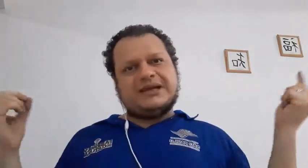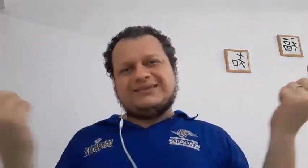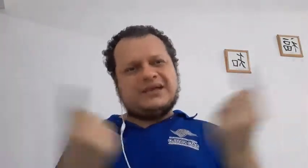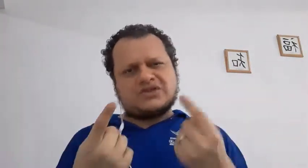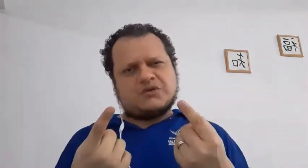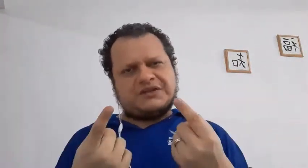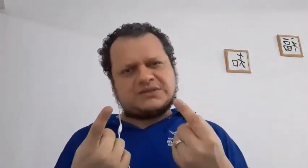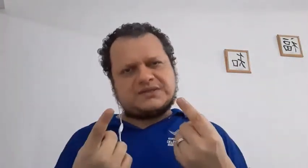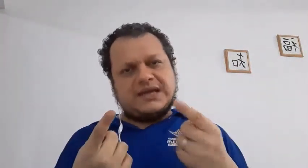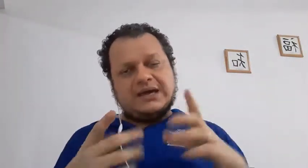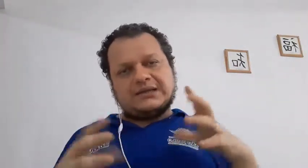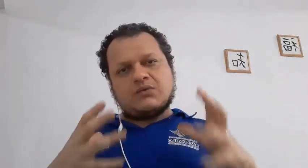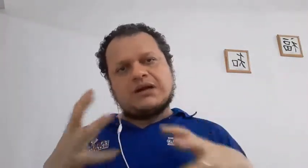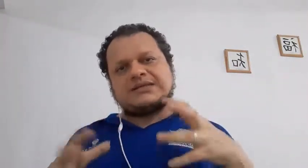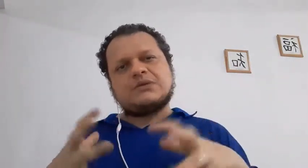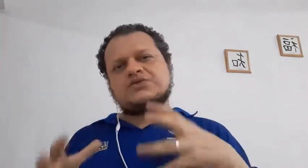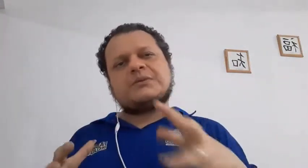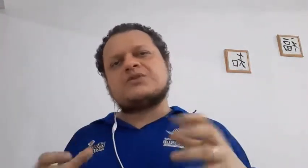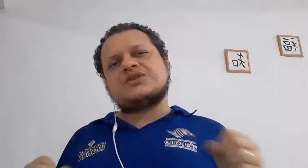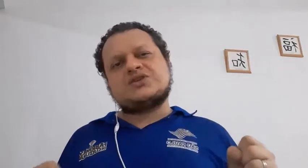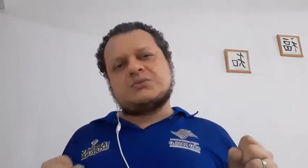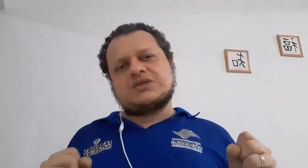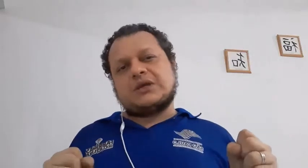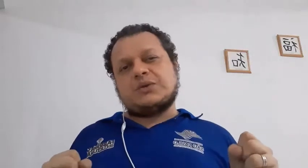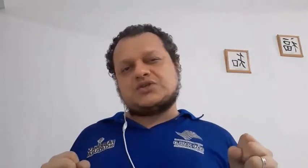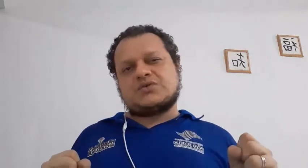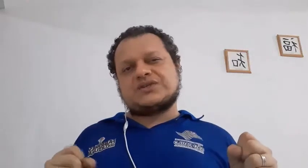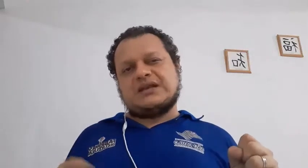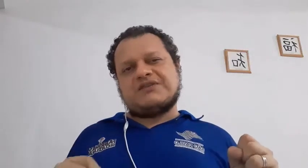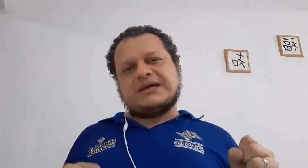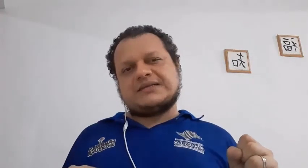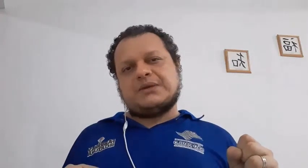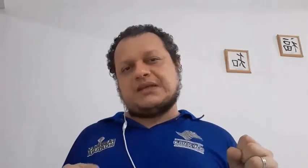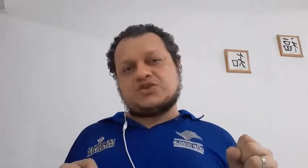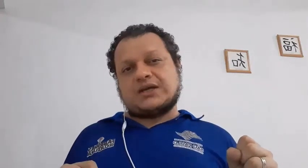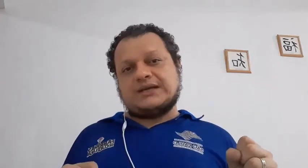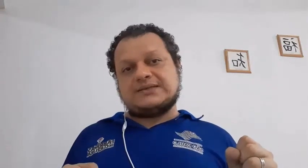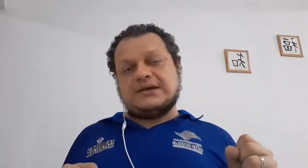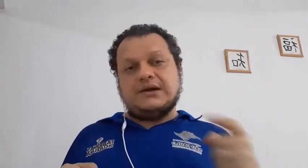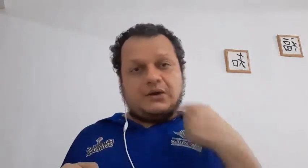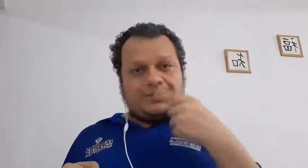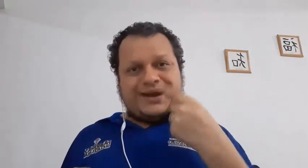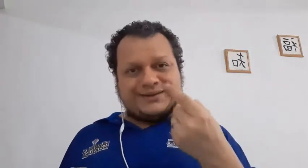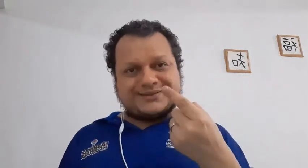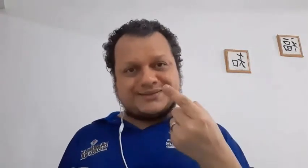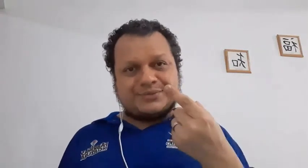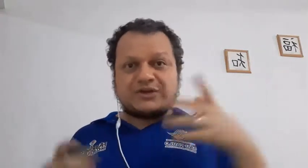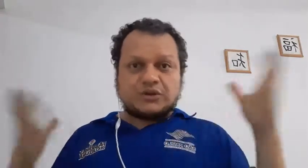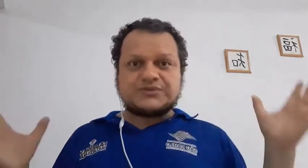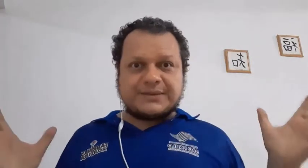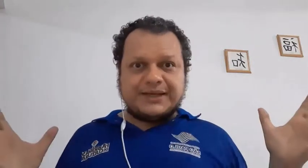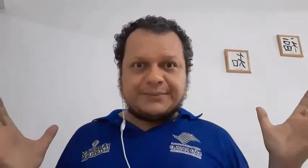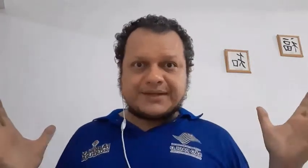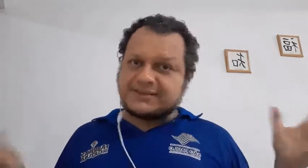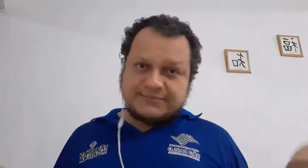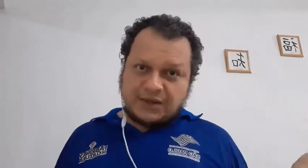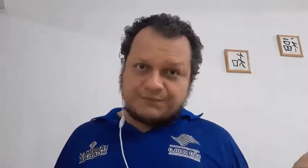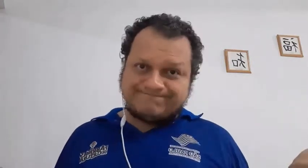inteira de ouvintes. Então quais serão os primeiros estímulos linguísticos que ele vai receber desde criança? Orais. Porque todo mundo sabe Libras? Não.